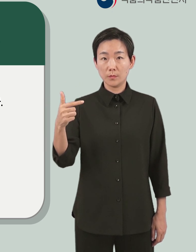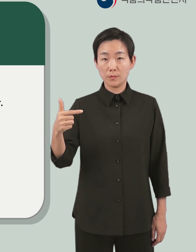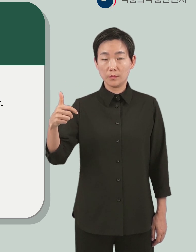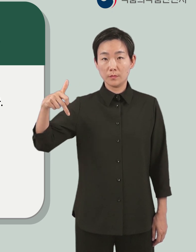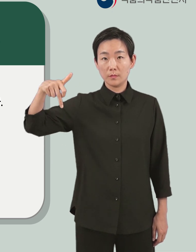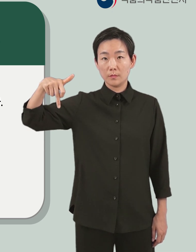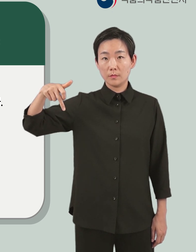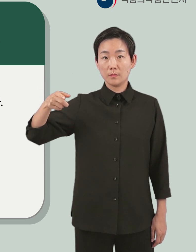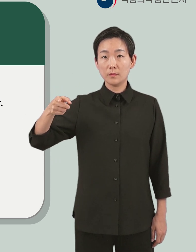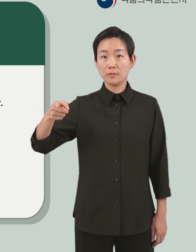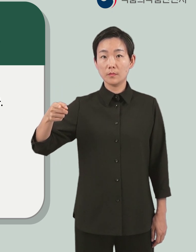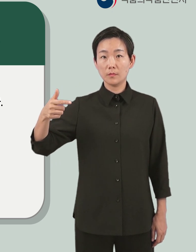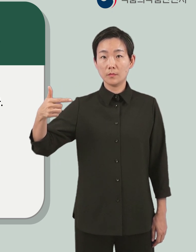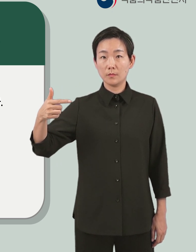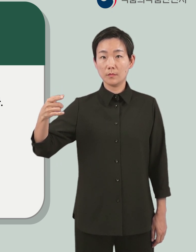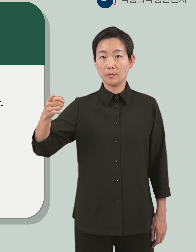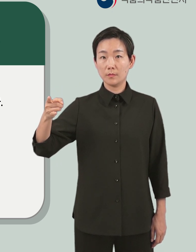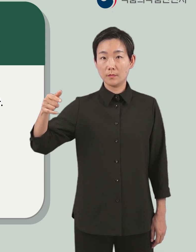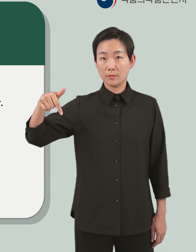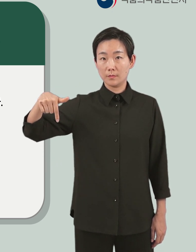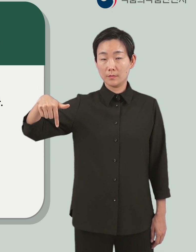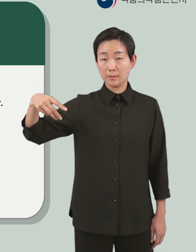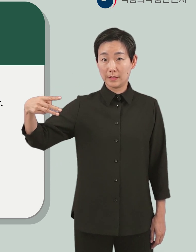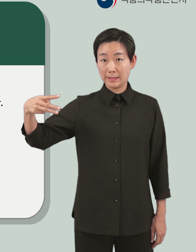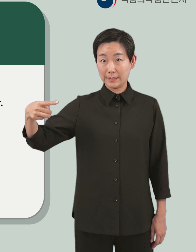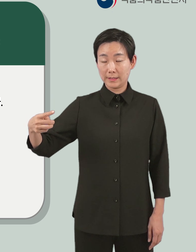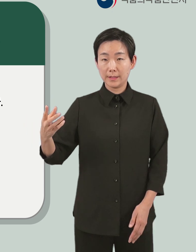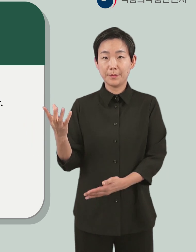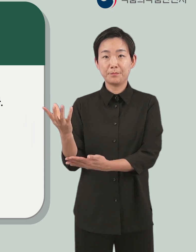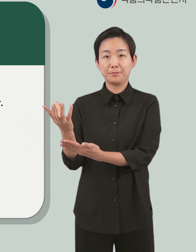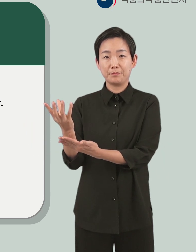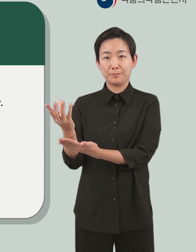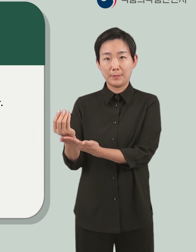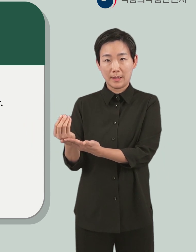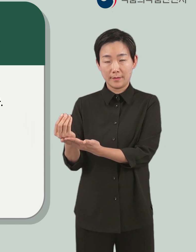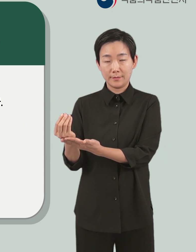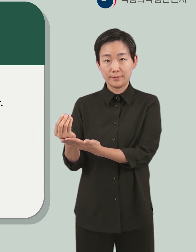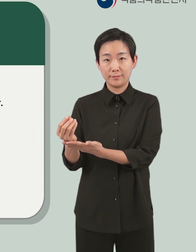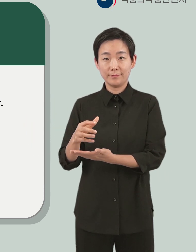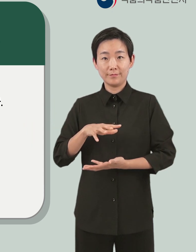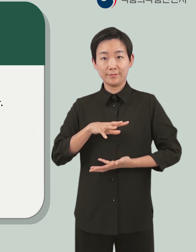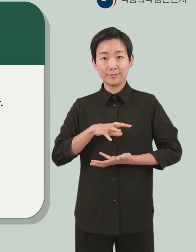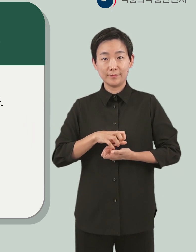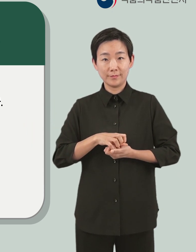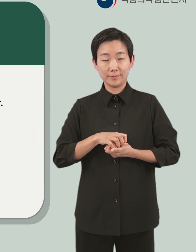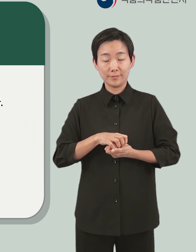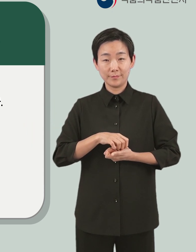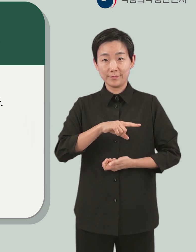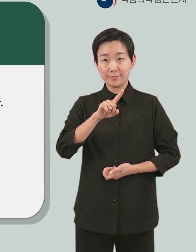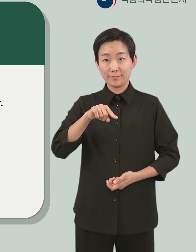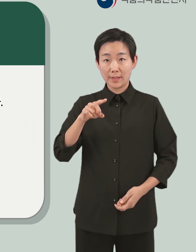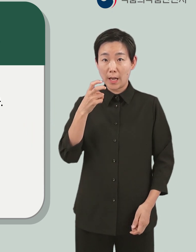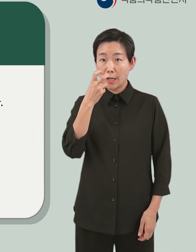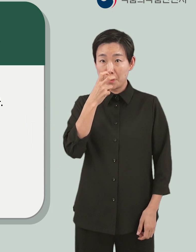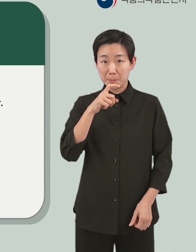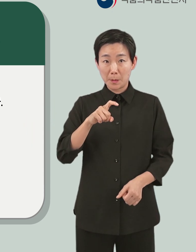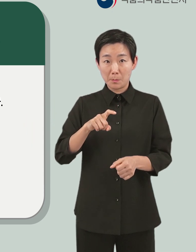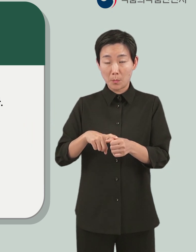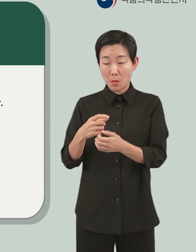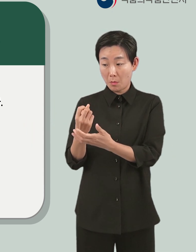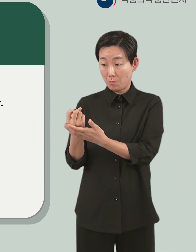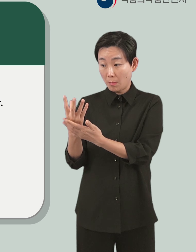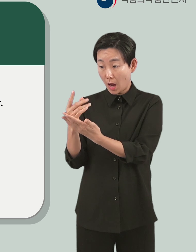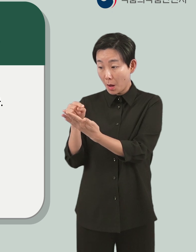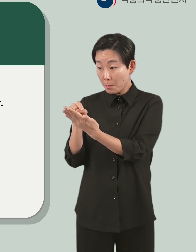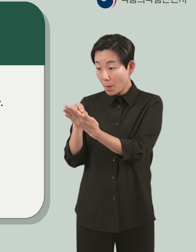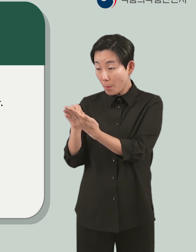위한 지시사항을 따릅니다. 본체 정면에 있는 거치대에 휴대전화를 올립니다. 본체 윗면의 왼쪽과